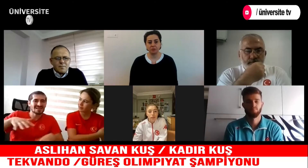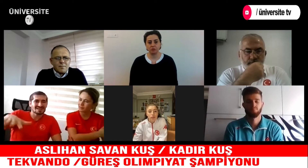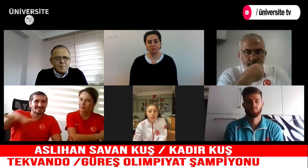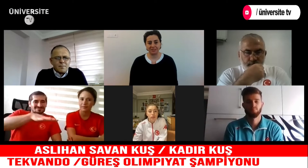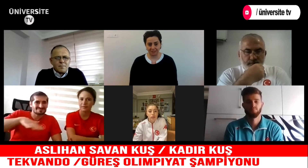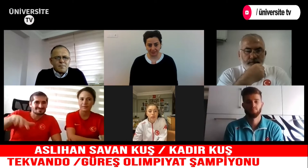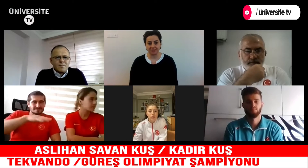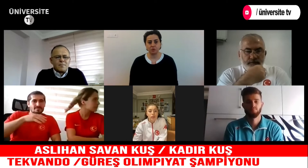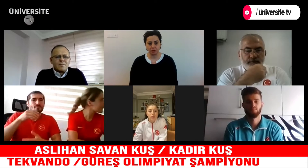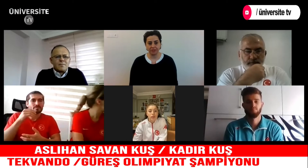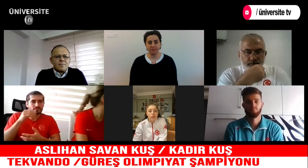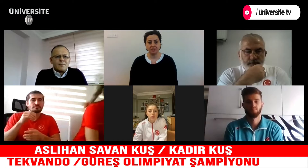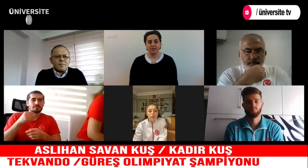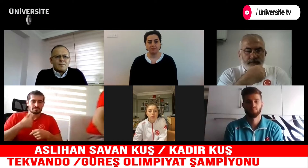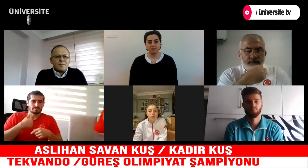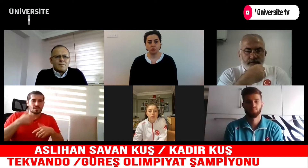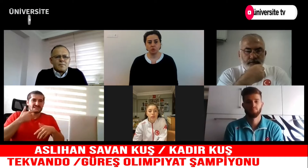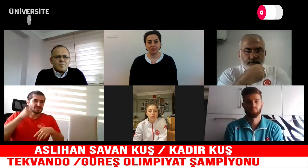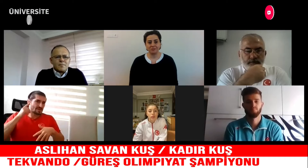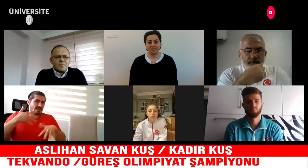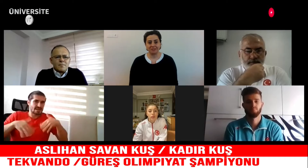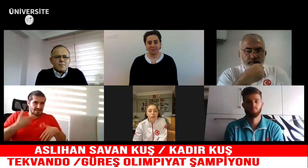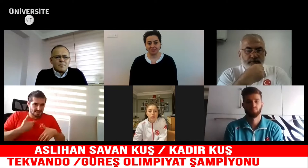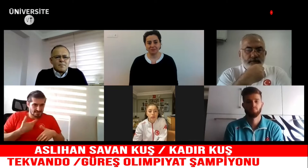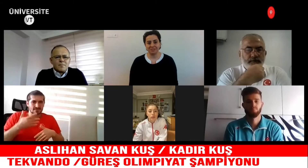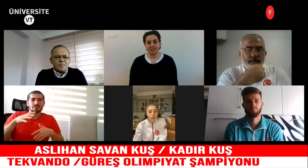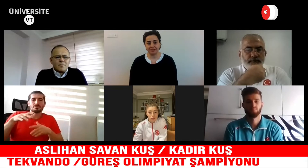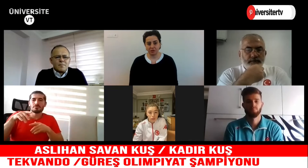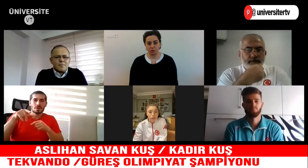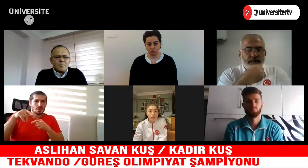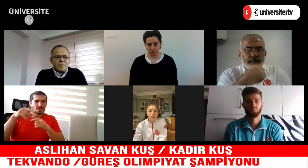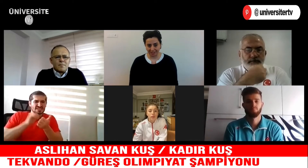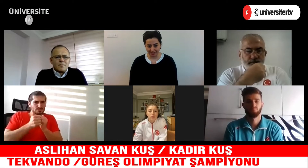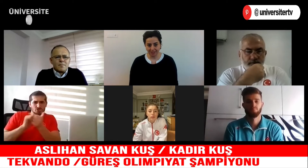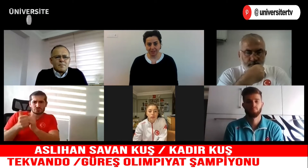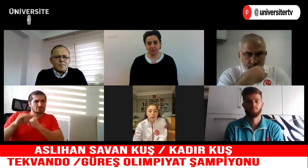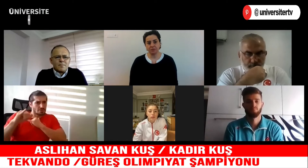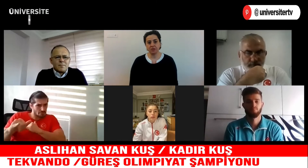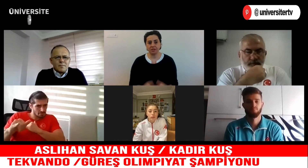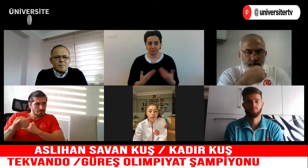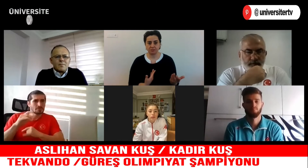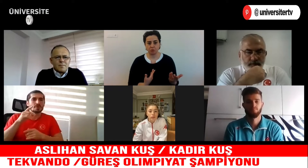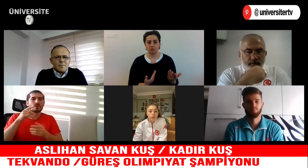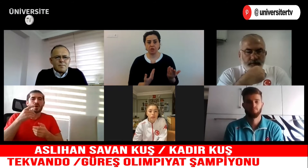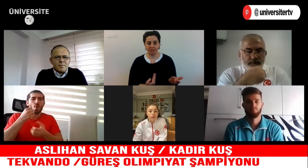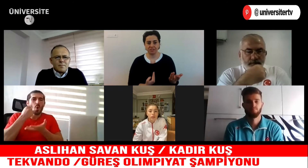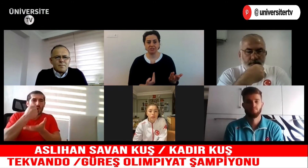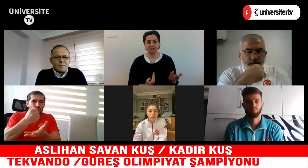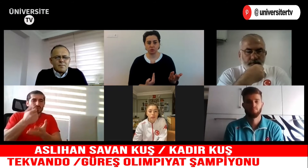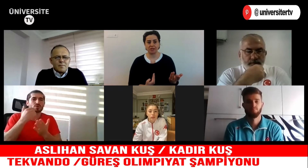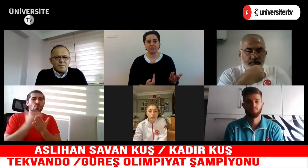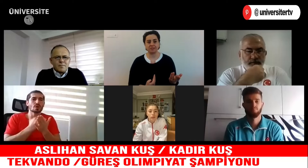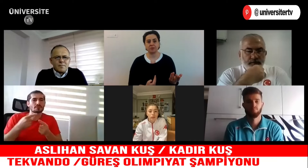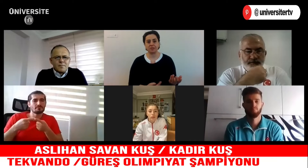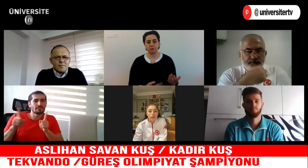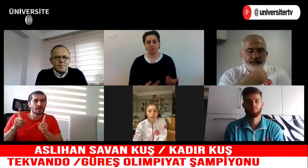Olimpiyatlar ve paralimpik olarak ödül yönetmelikleri bizden daha üst düzeyde ama aynı sporcu